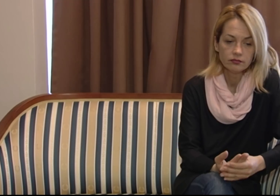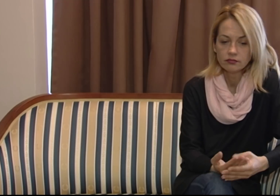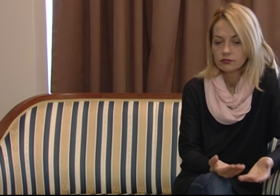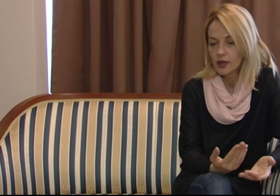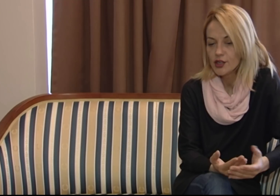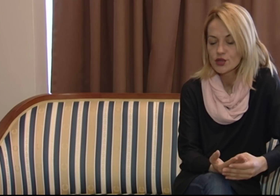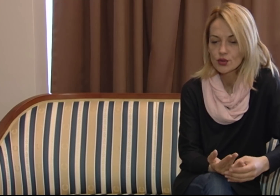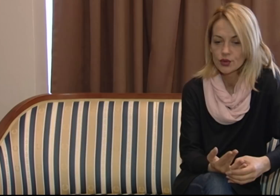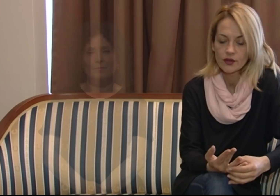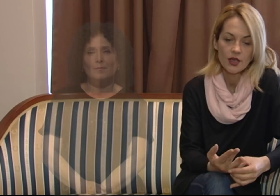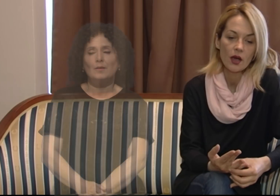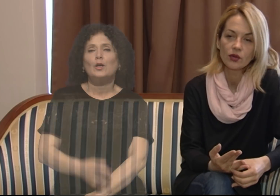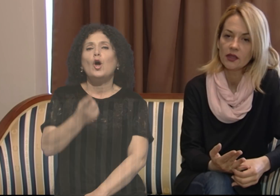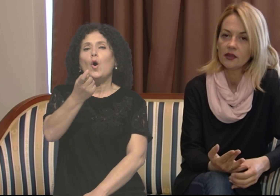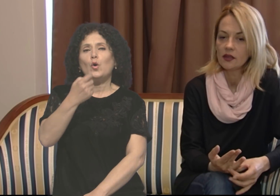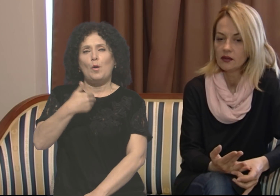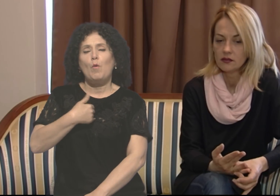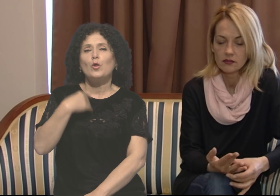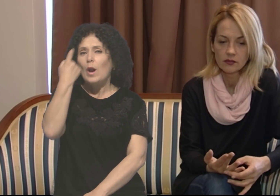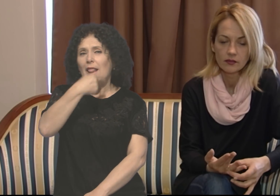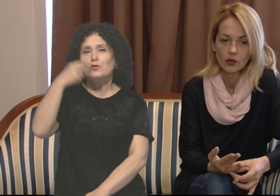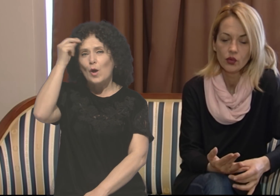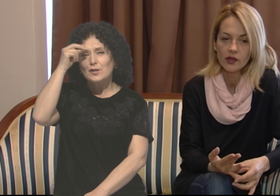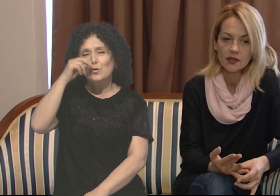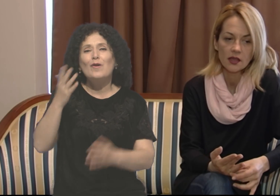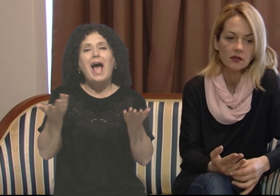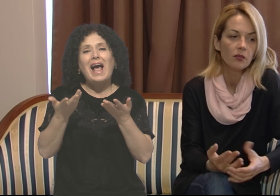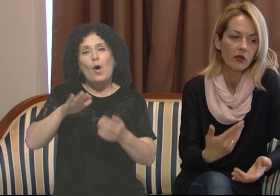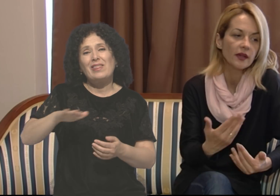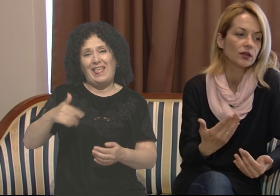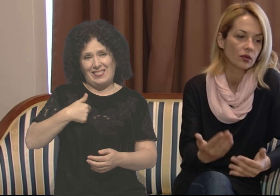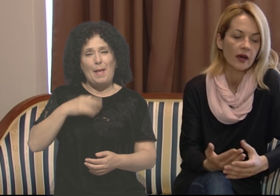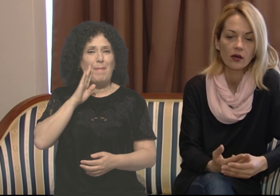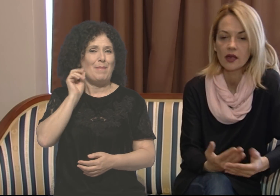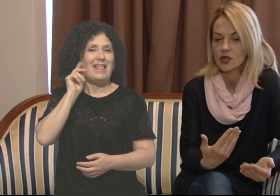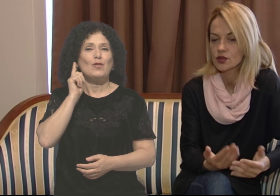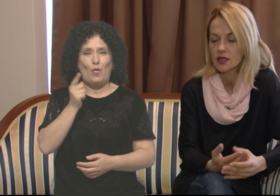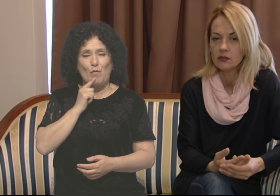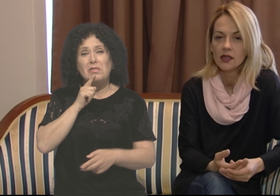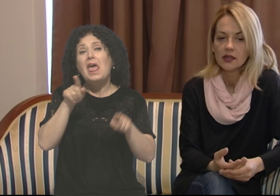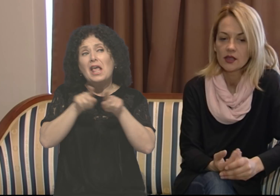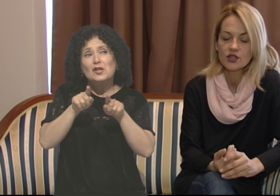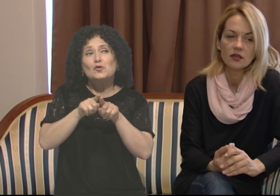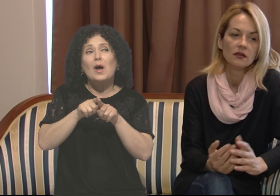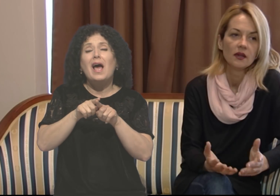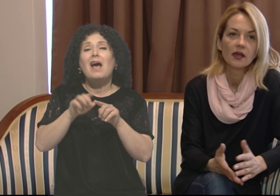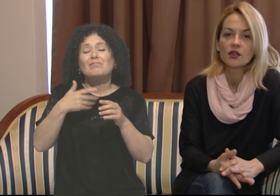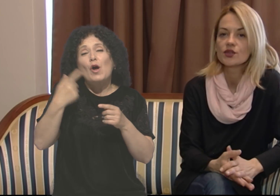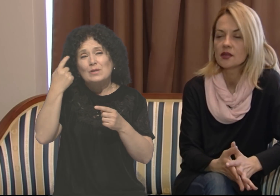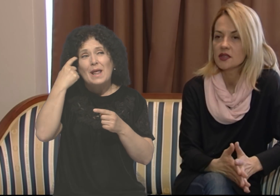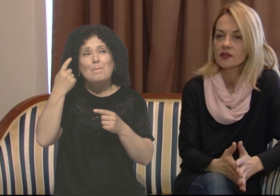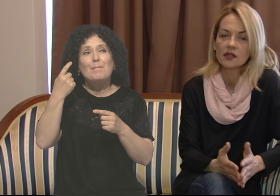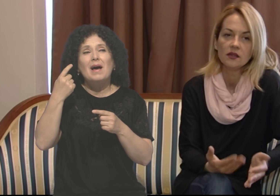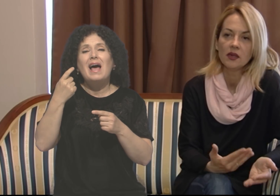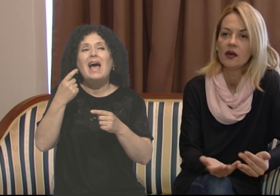Моето лично искуство, нели, како дете на глуви лица и повеќето, така, на ја што знам, значи, каде